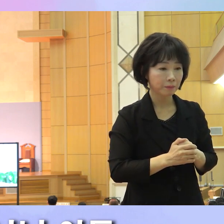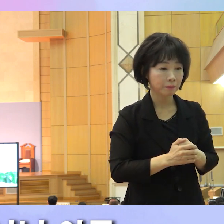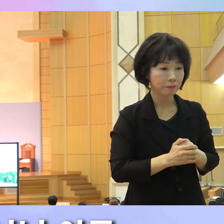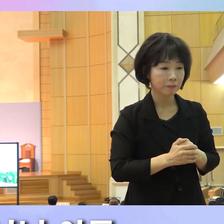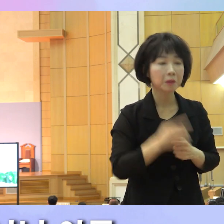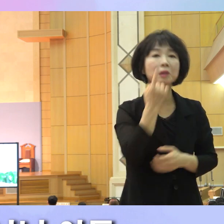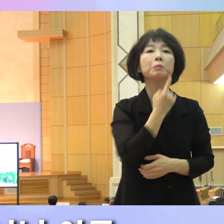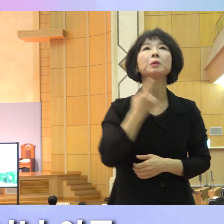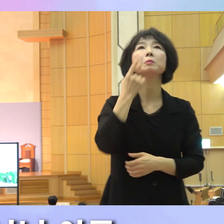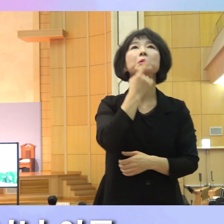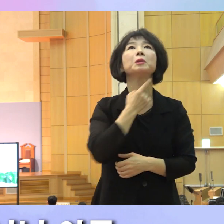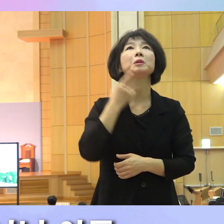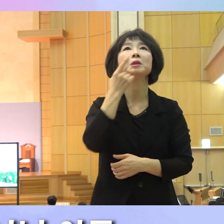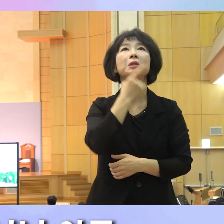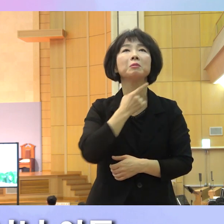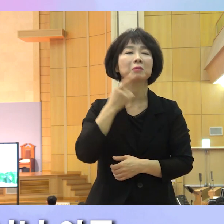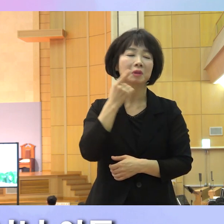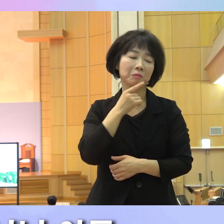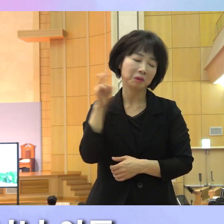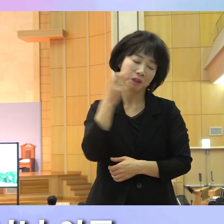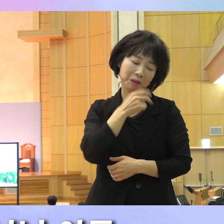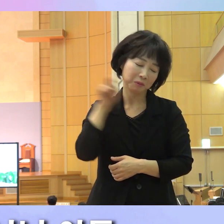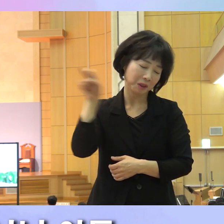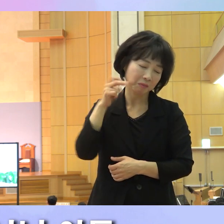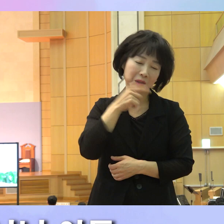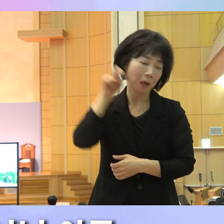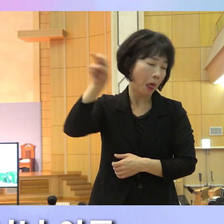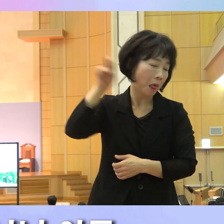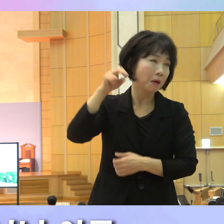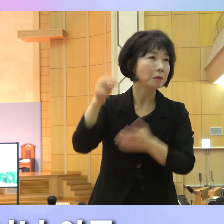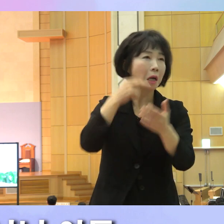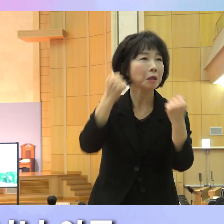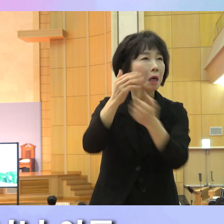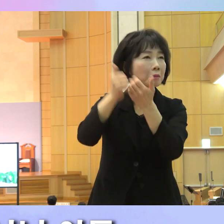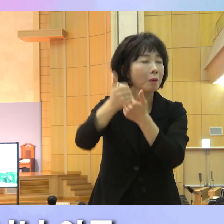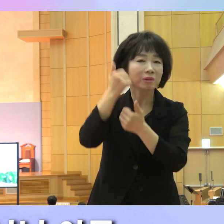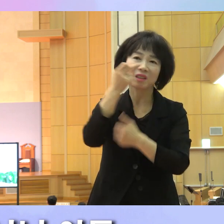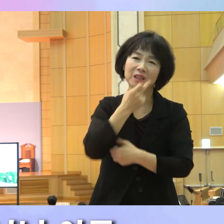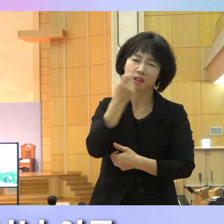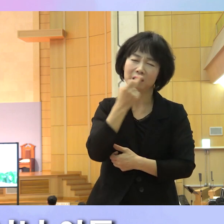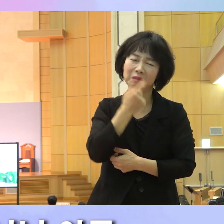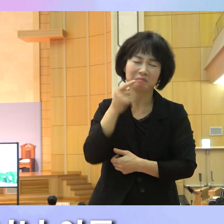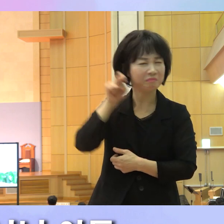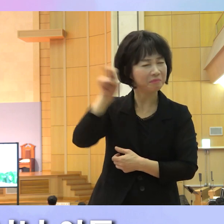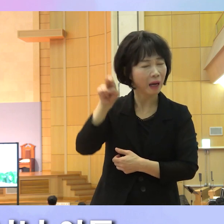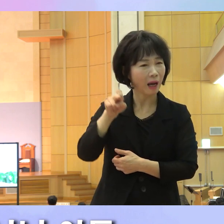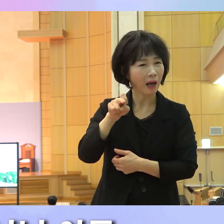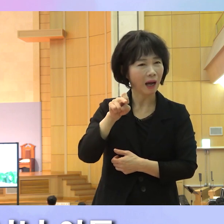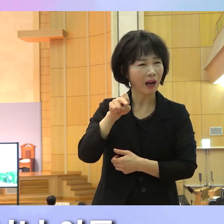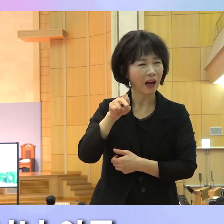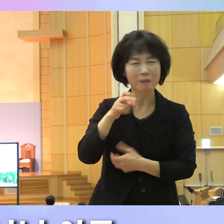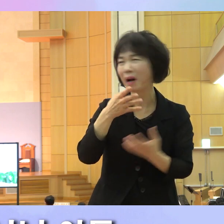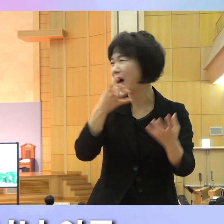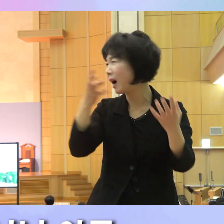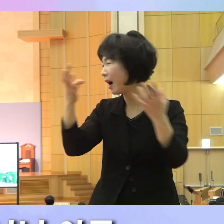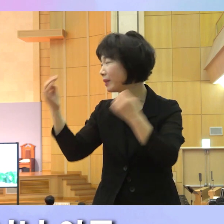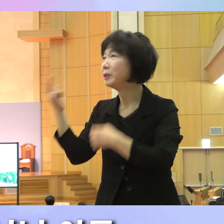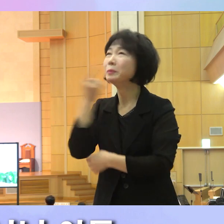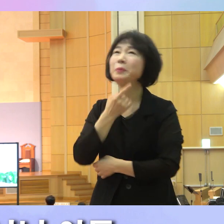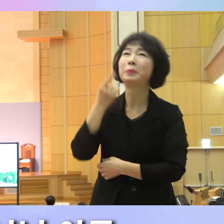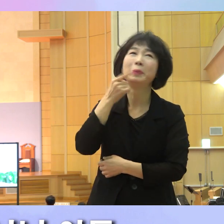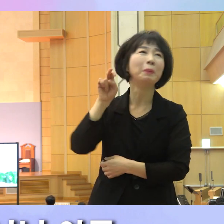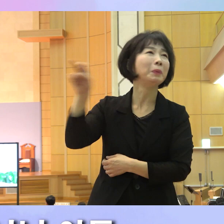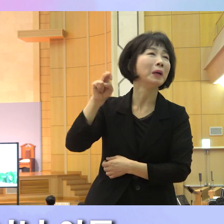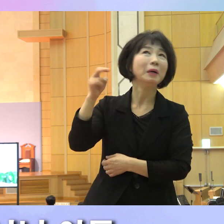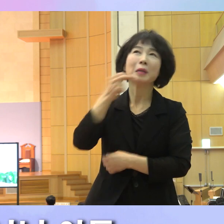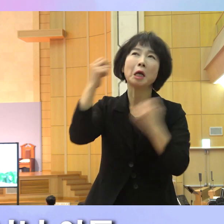살아계신 하나님이야, 또 기도할 때도 살아계신 하나님 아버지요 내 기도를 들어주시고 하나님이여 능력으로 역사해 주시고 뭐